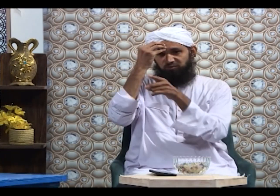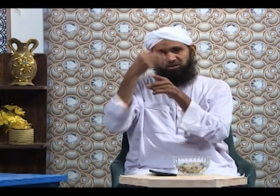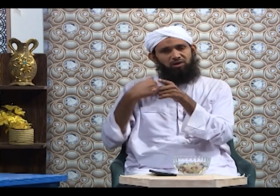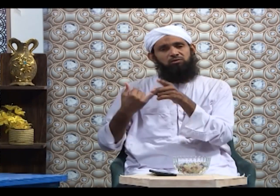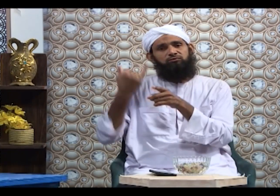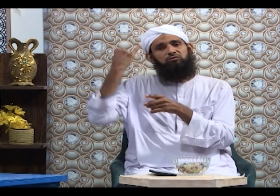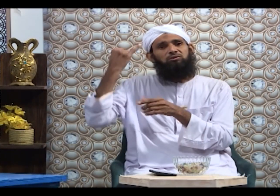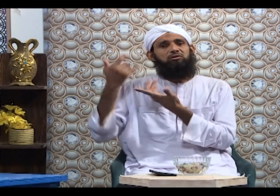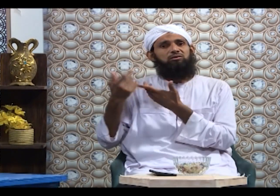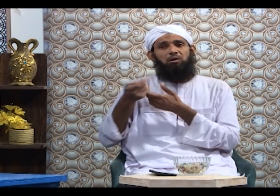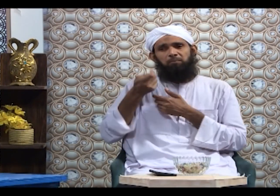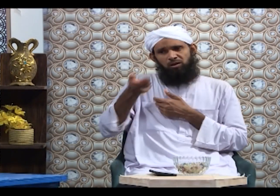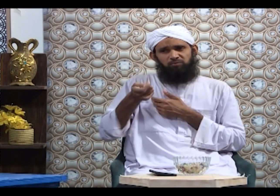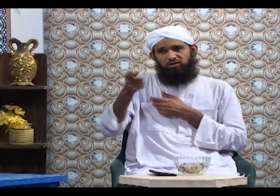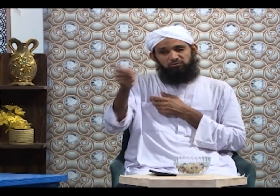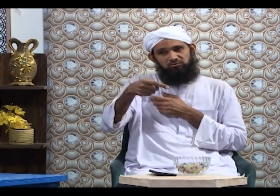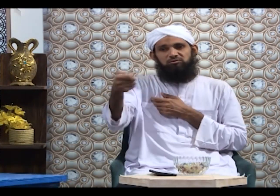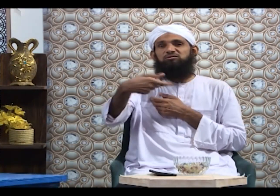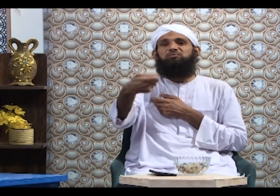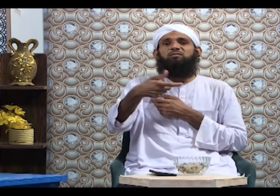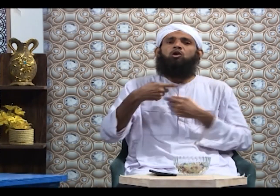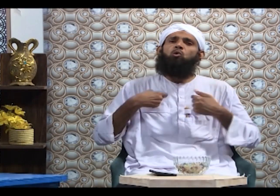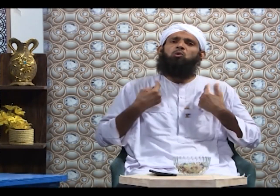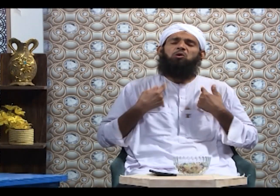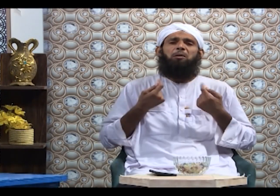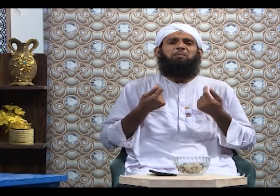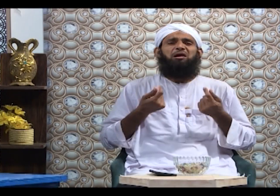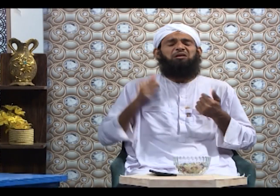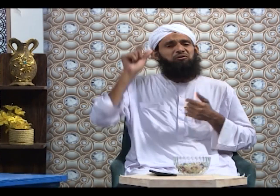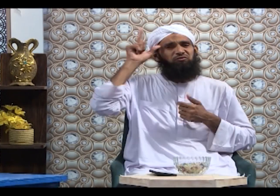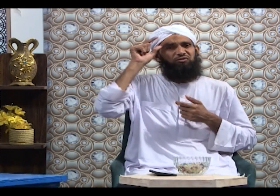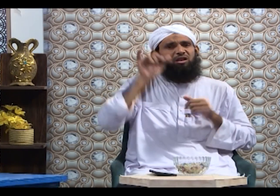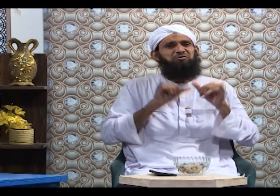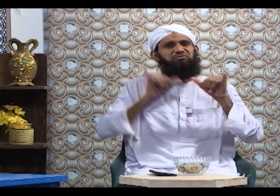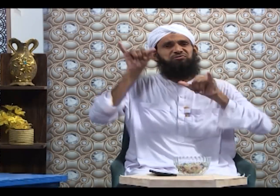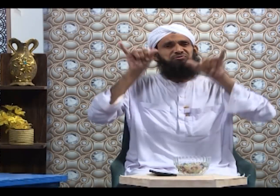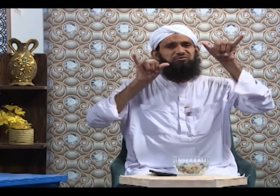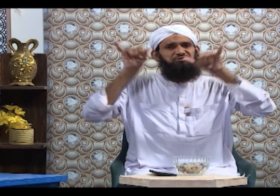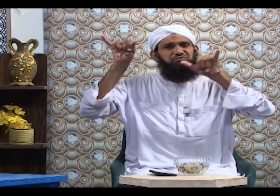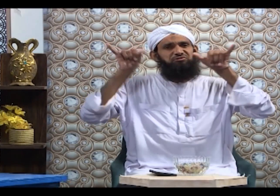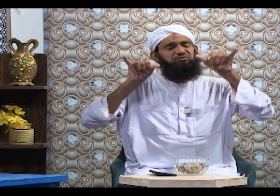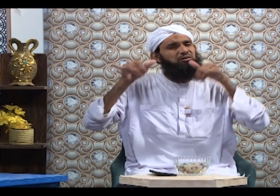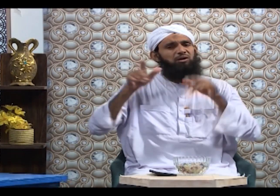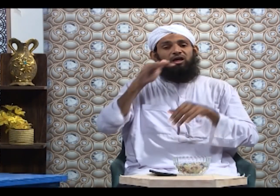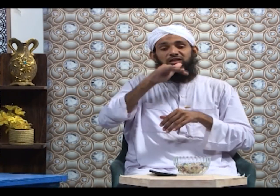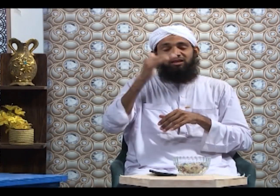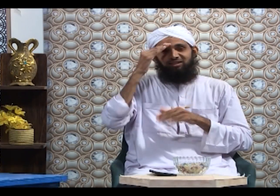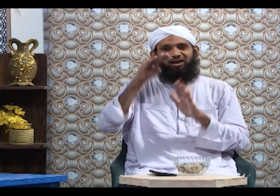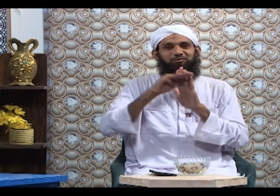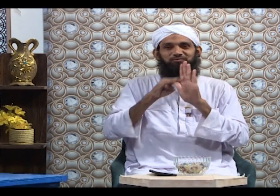کسی چیز کی کمی نہ ہونے دینا، اور خود دھن دولت کمانے کی دھن میں ان کی تربیت و پرورش پر توجہ نہیں دیتے، تو پھر یہی